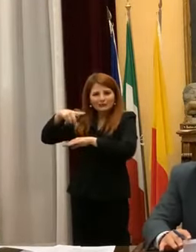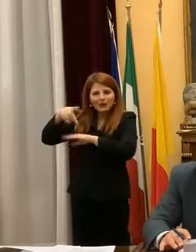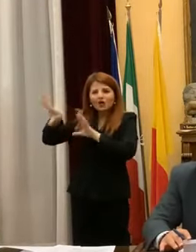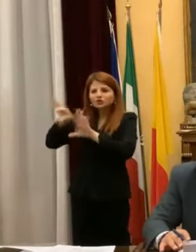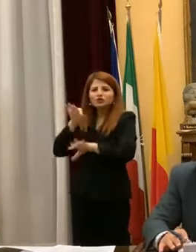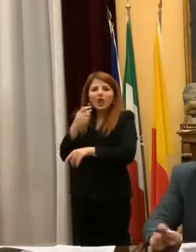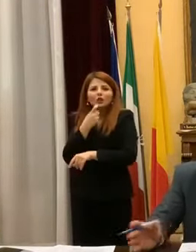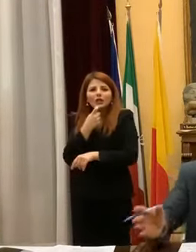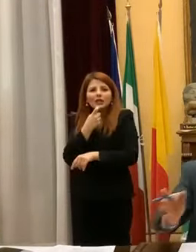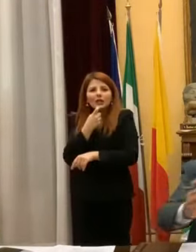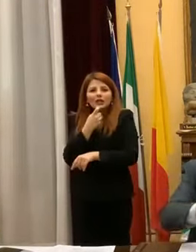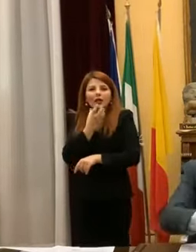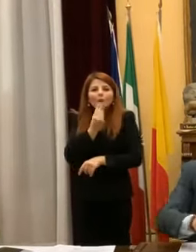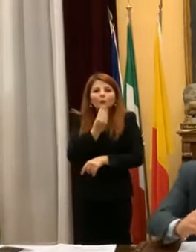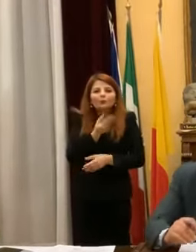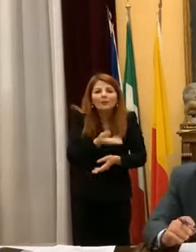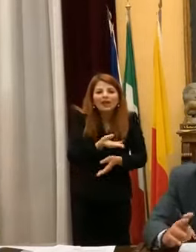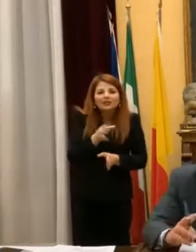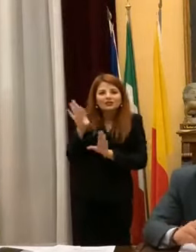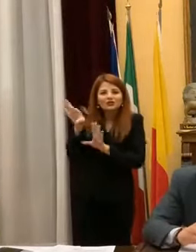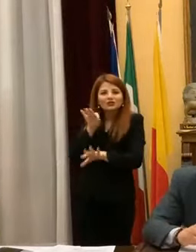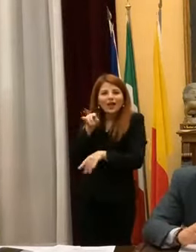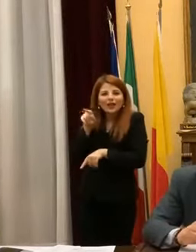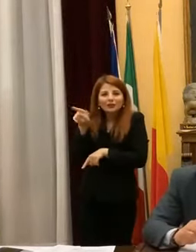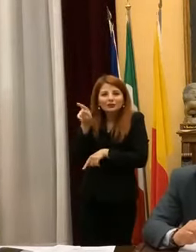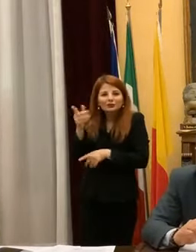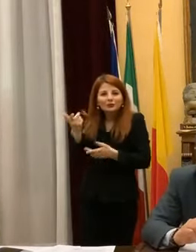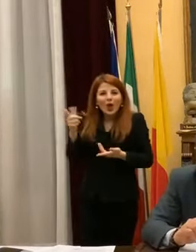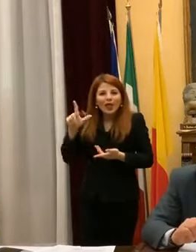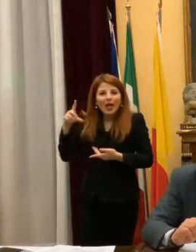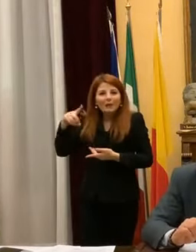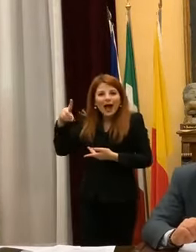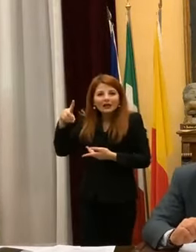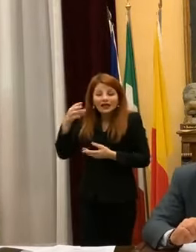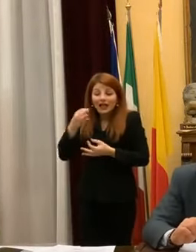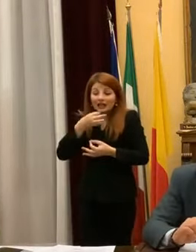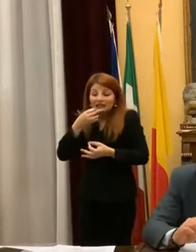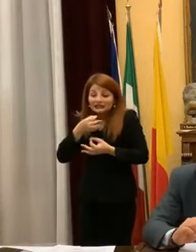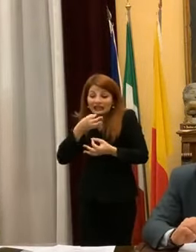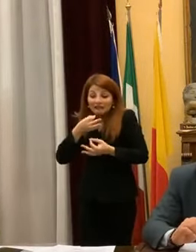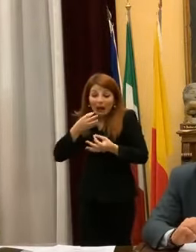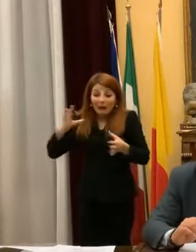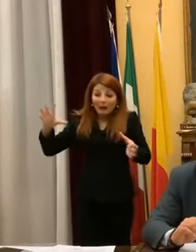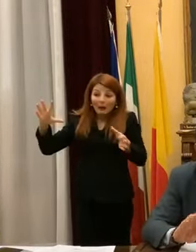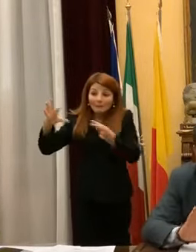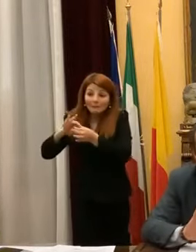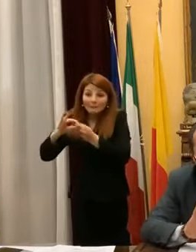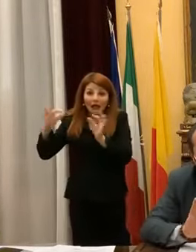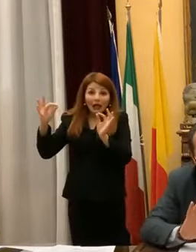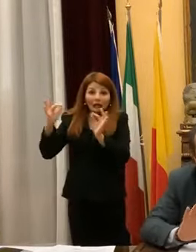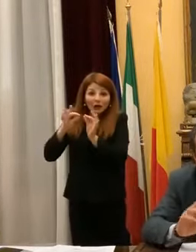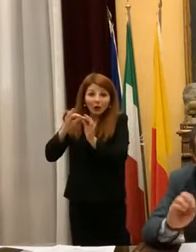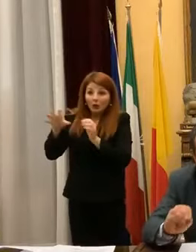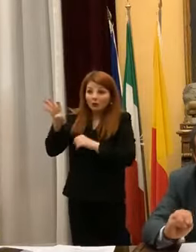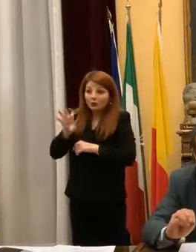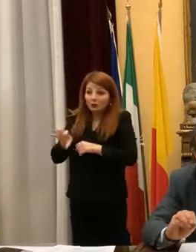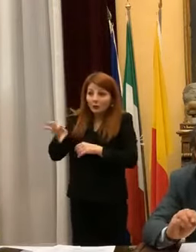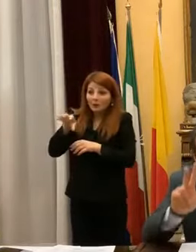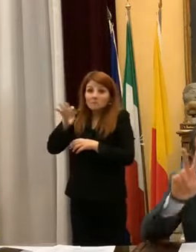politiche ovviamente. Quindi, se da un lato il conto dei deceduti per Covid, ha superato a fine